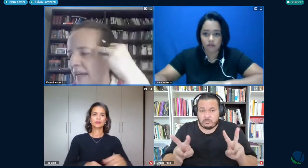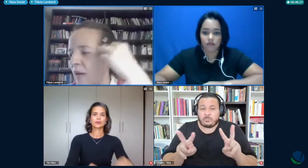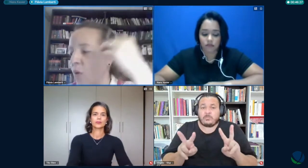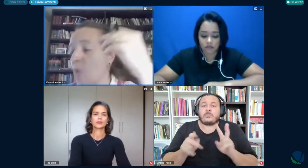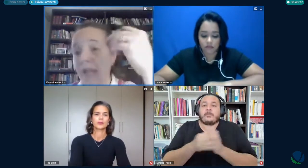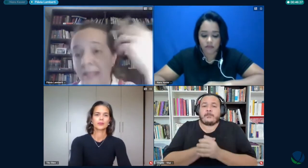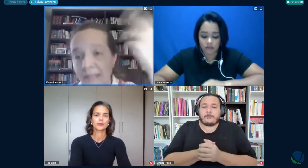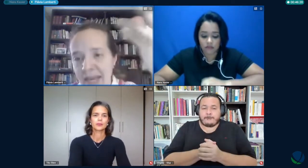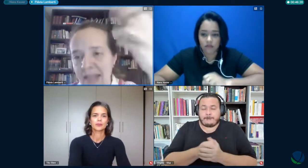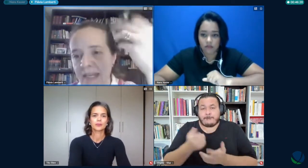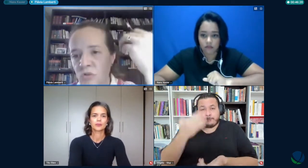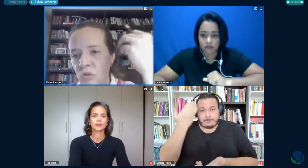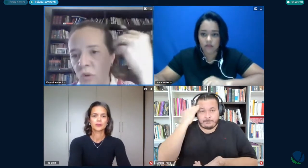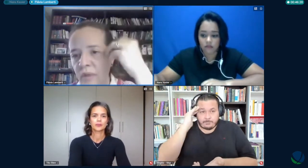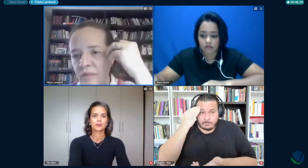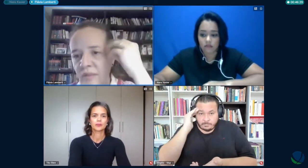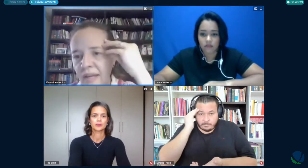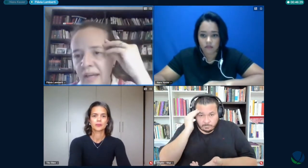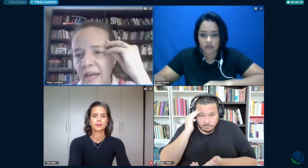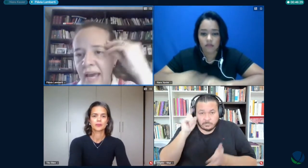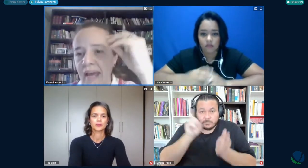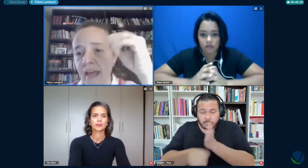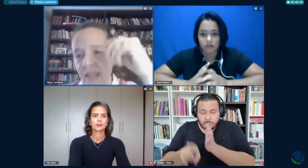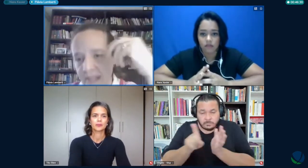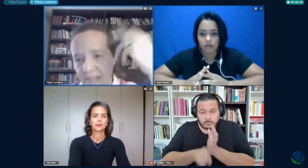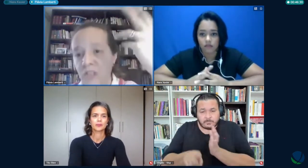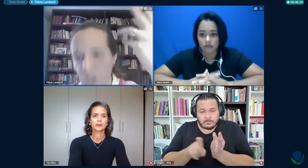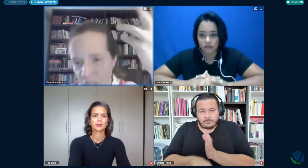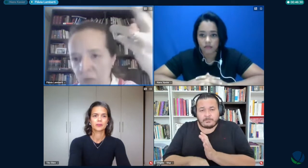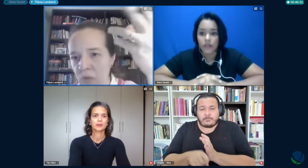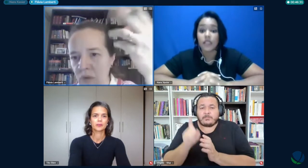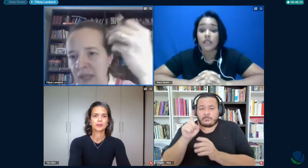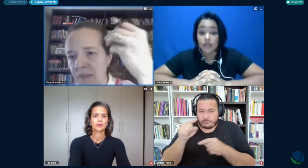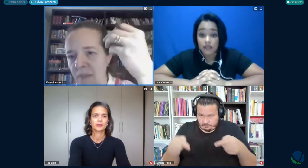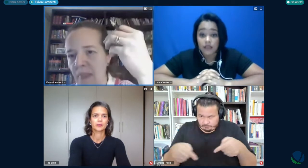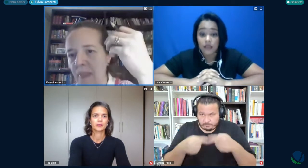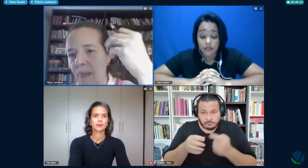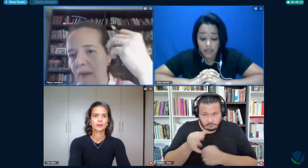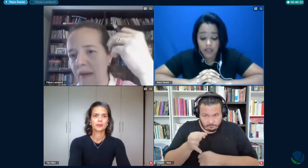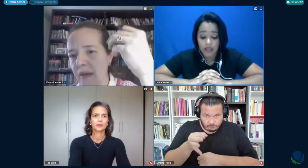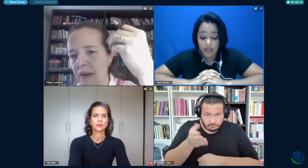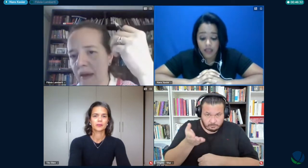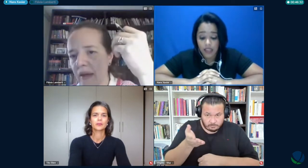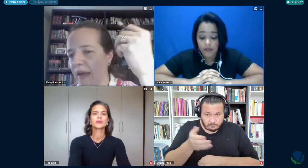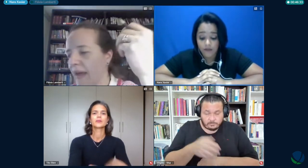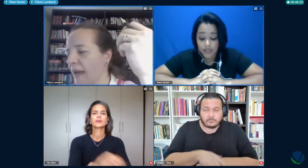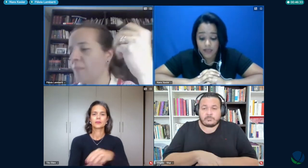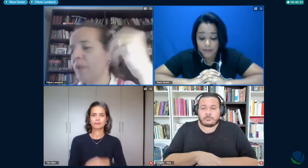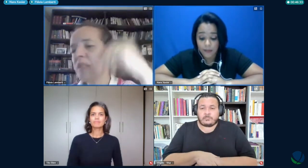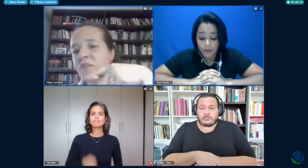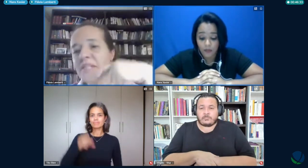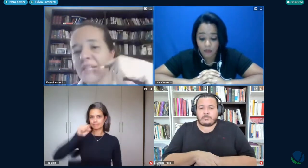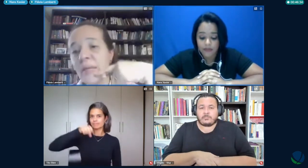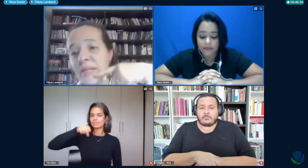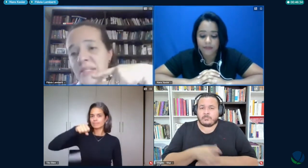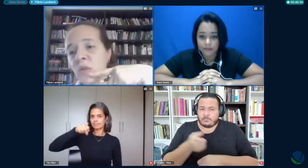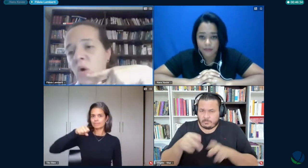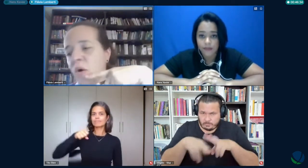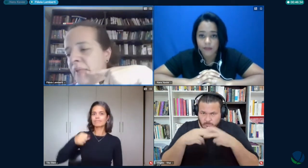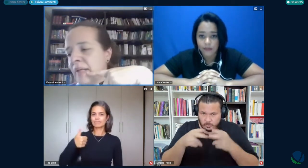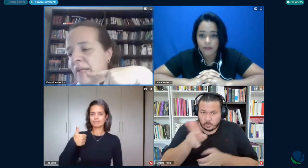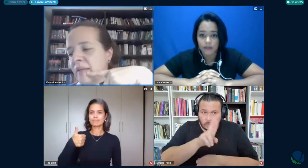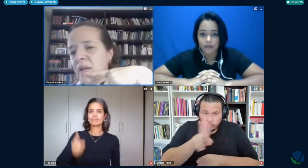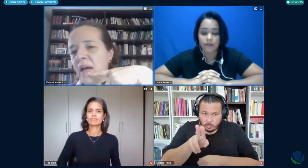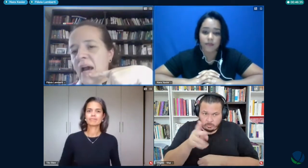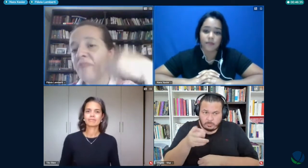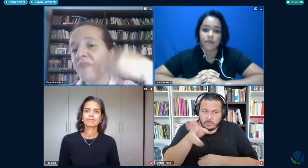né? Compreender questões, né? É nesse sentido, né? Sim, é você... Por isso que você deu esse